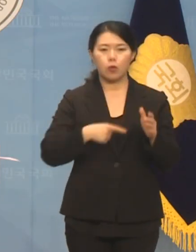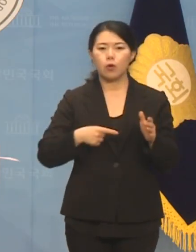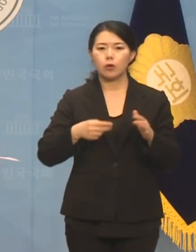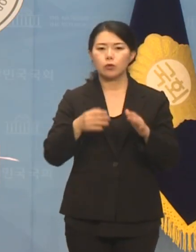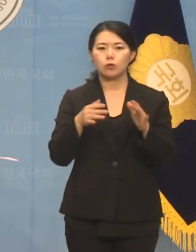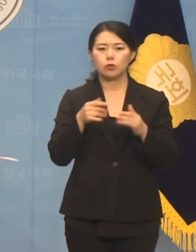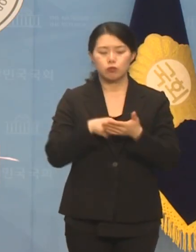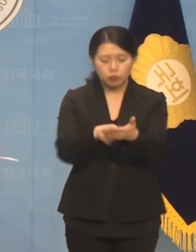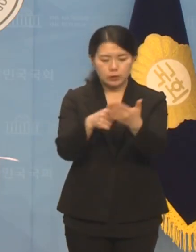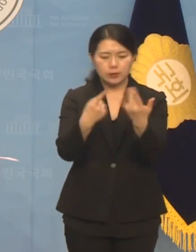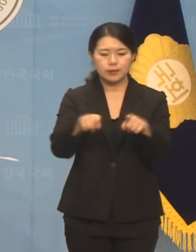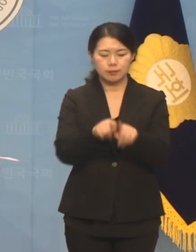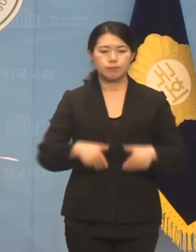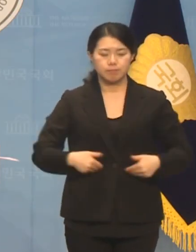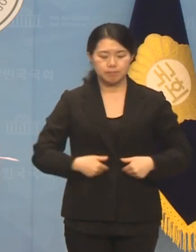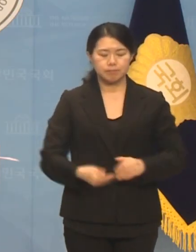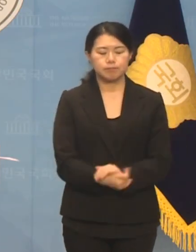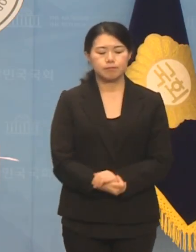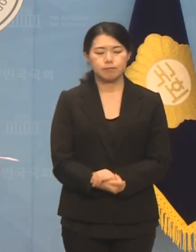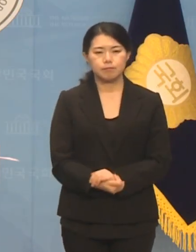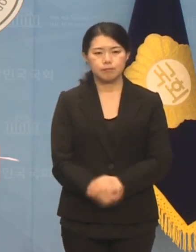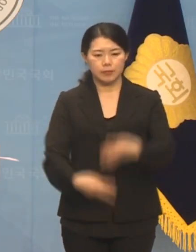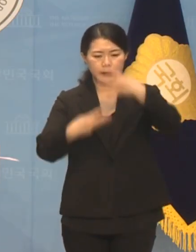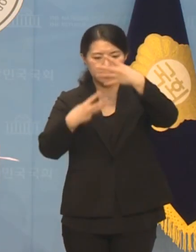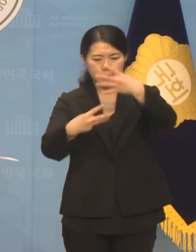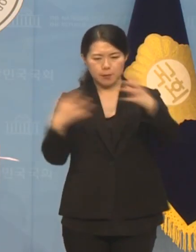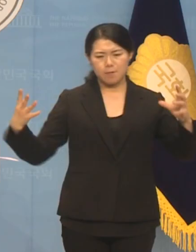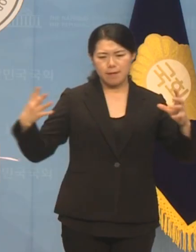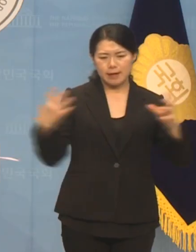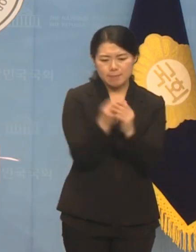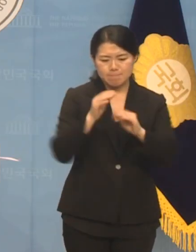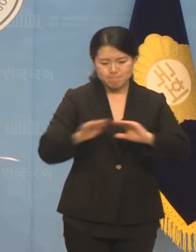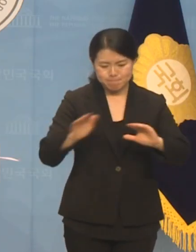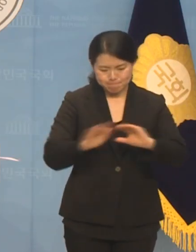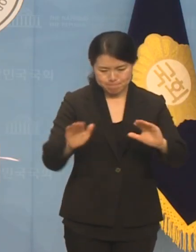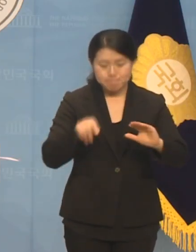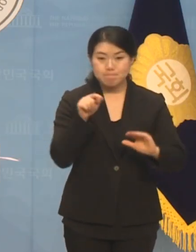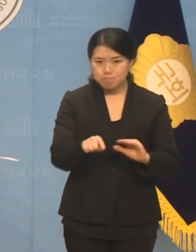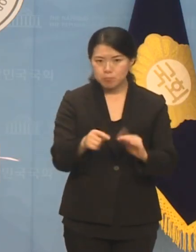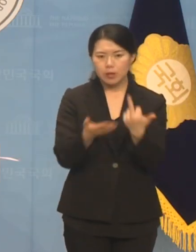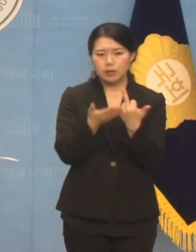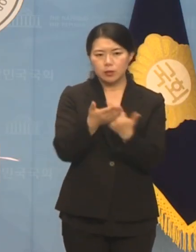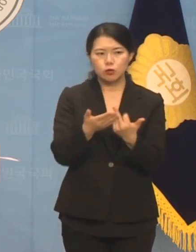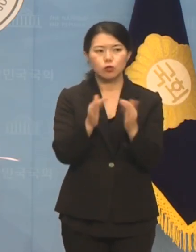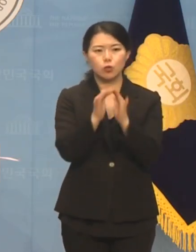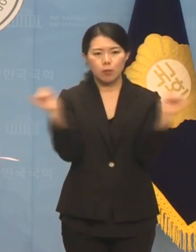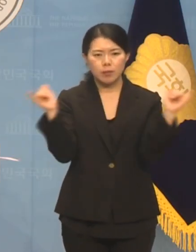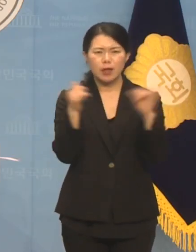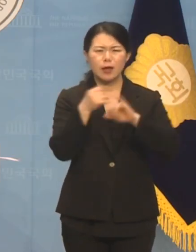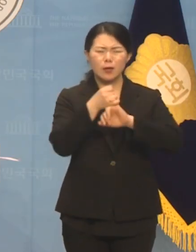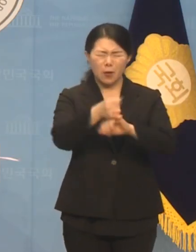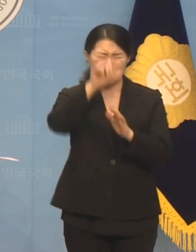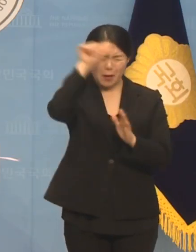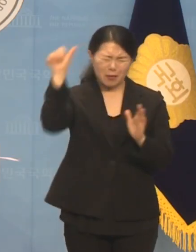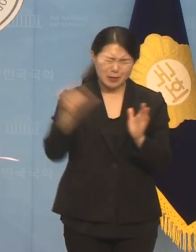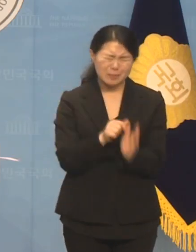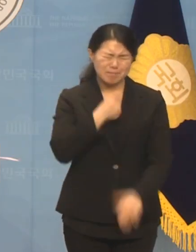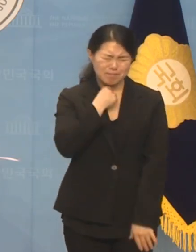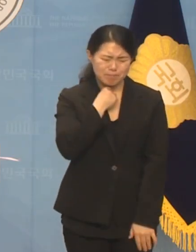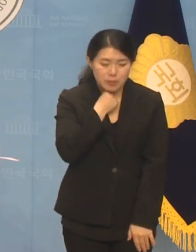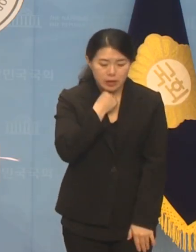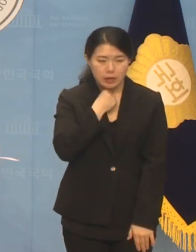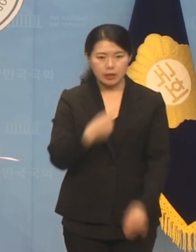명예회복도 추진되어야 합니다. 4.3의 완전한 해결은 제주도민들의 평생 수건입니다. 제주